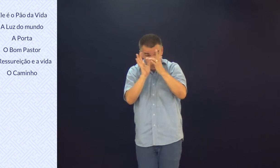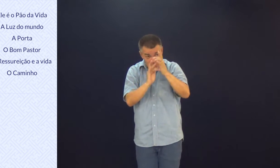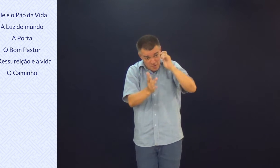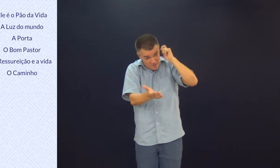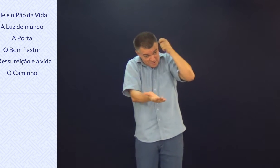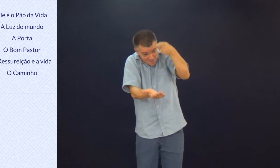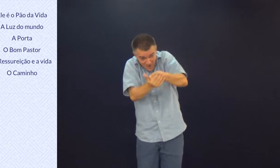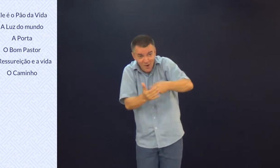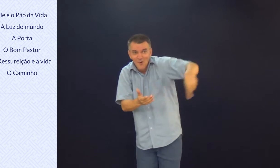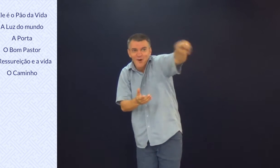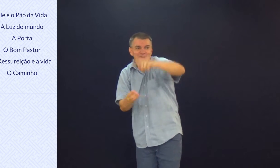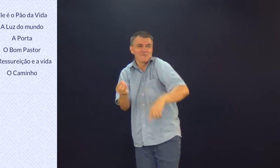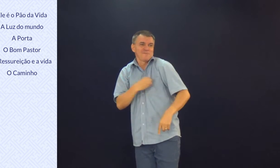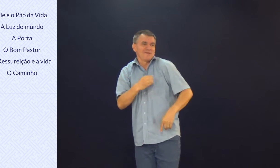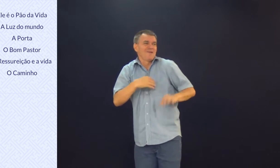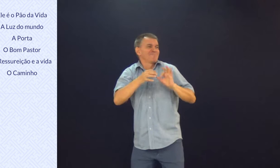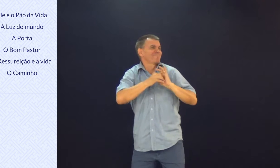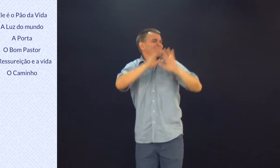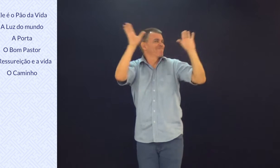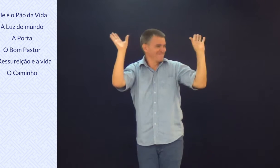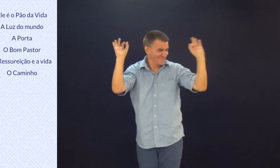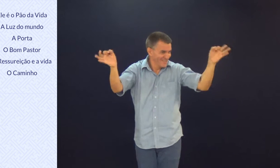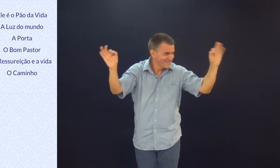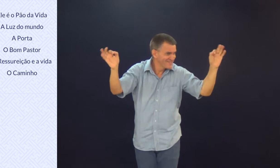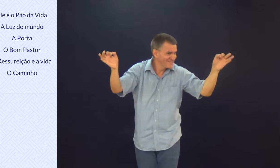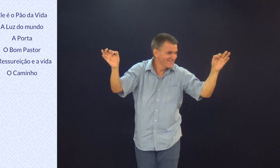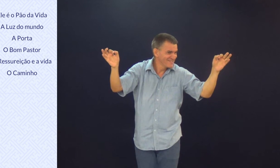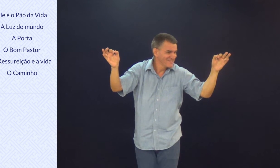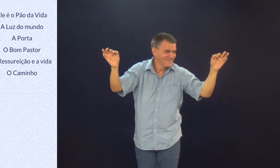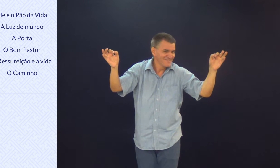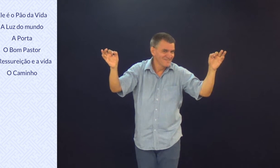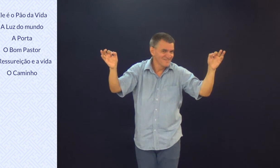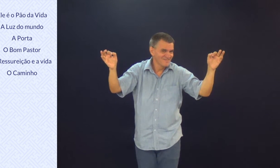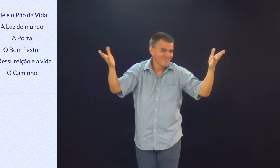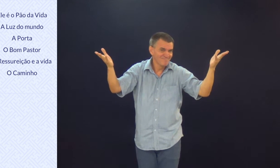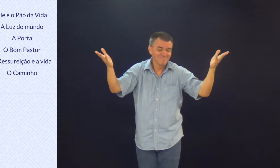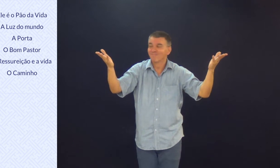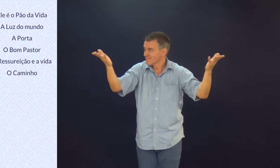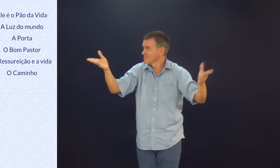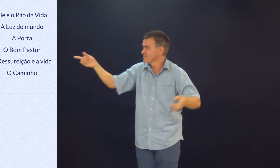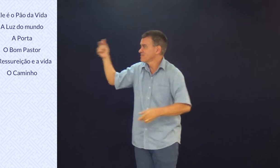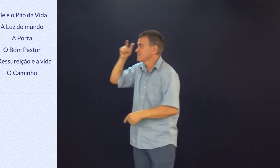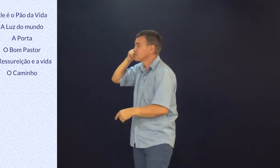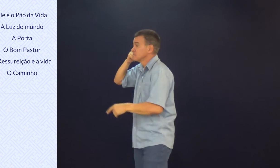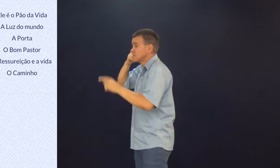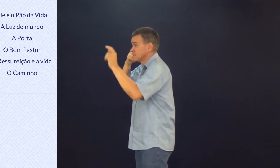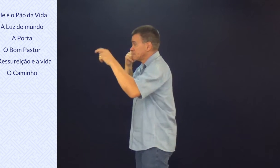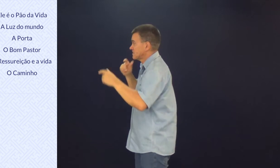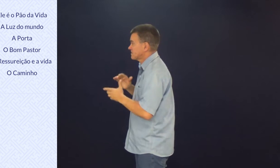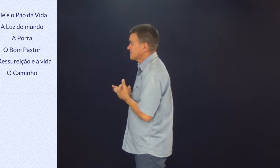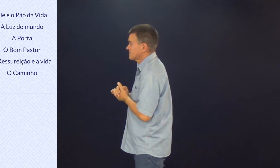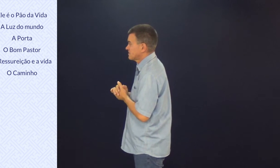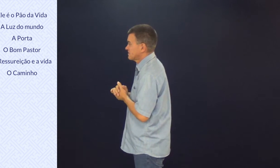jesus ele pagou pelos seus pecados certo pois então